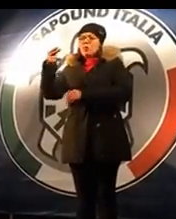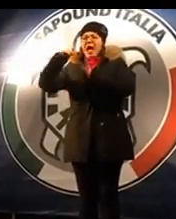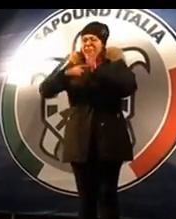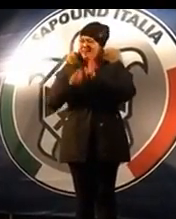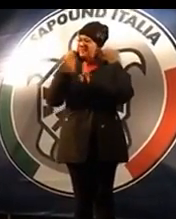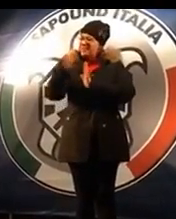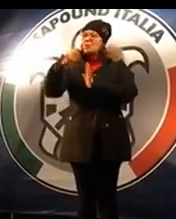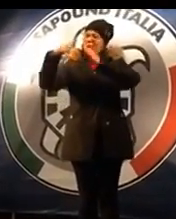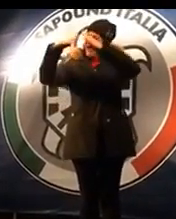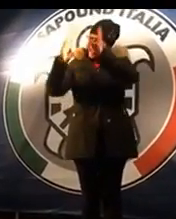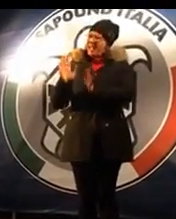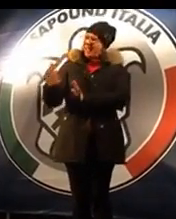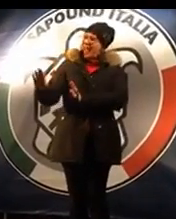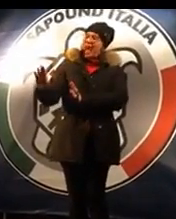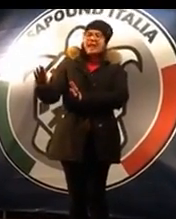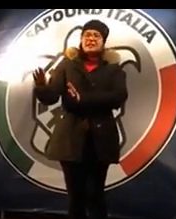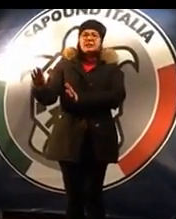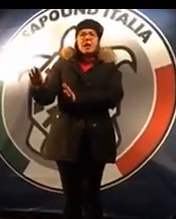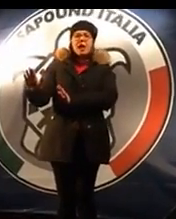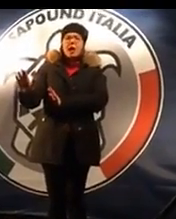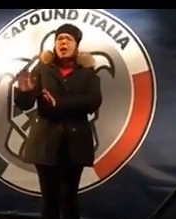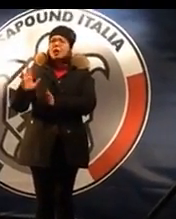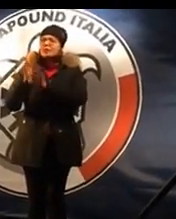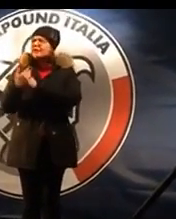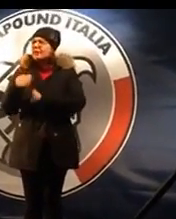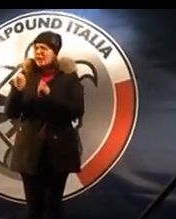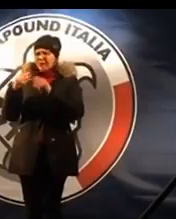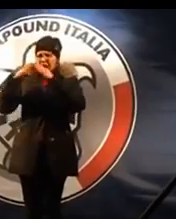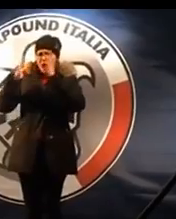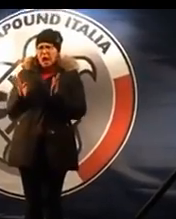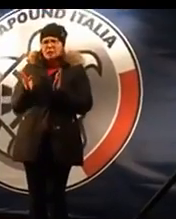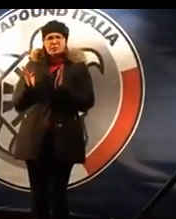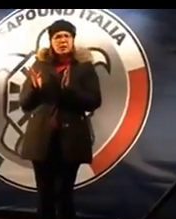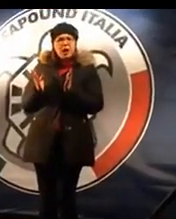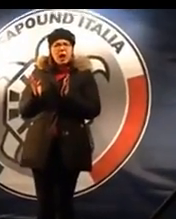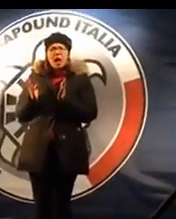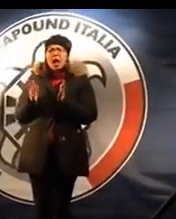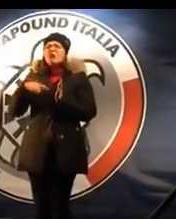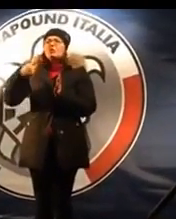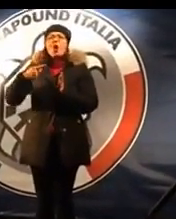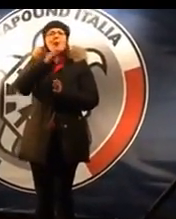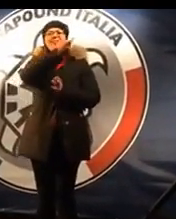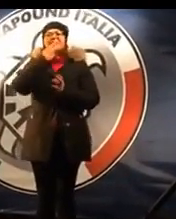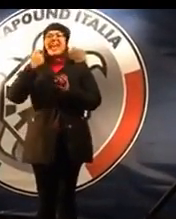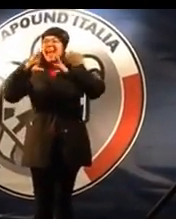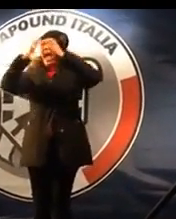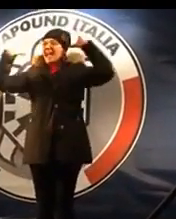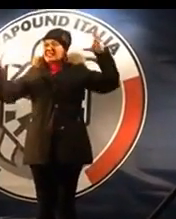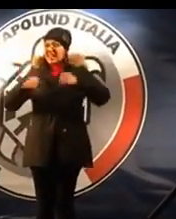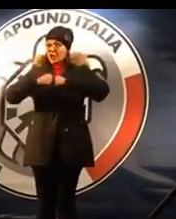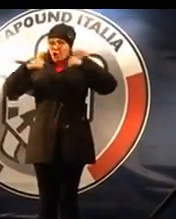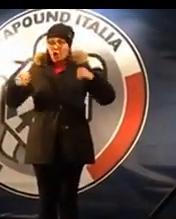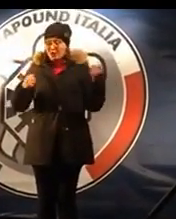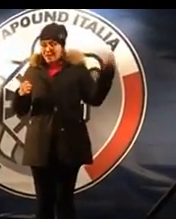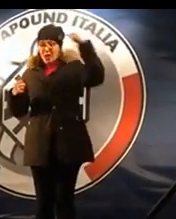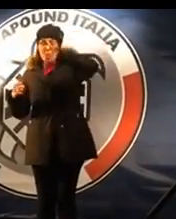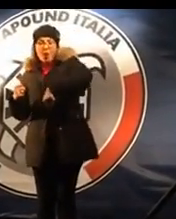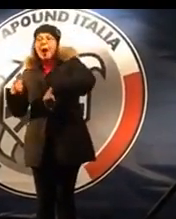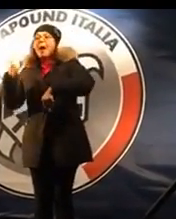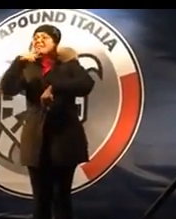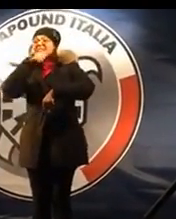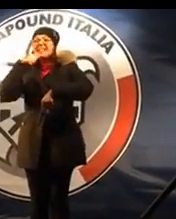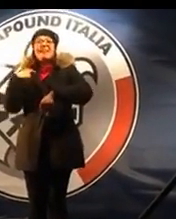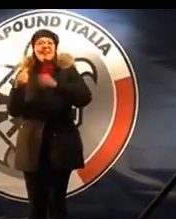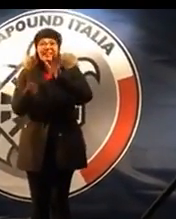magari della grande multinazionale che verrà qui e che per 2 anni avrà bisogno di un lavoratore precario a 800 euro al mese. Con il reddito di cittadinanza sei